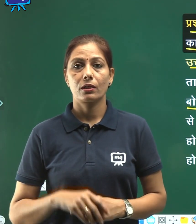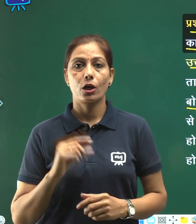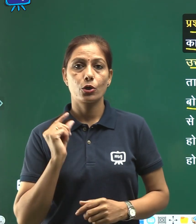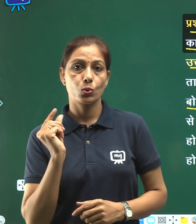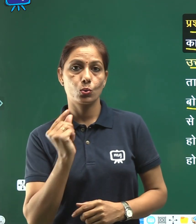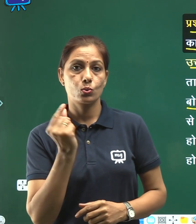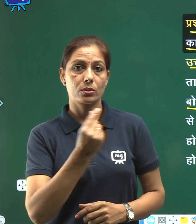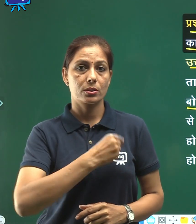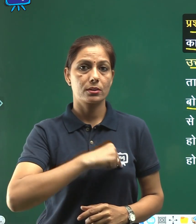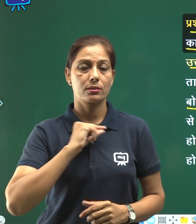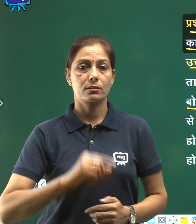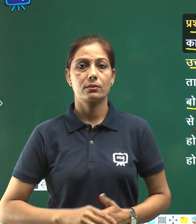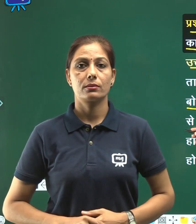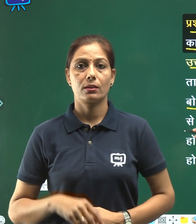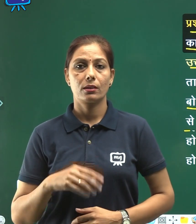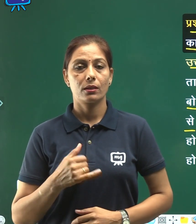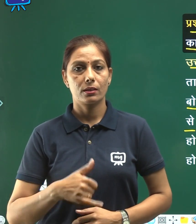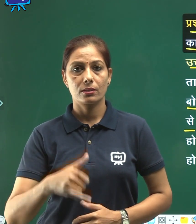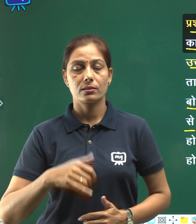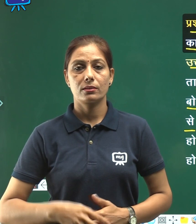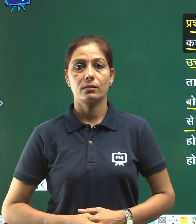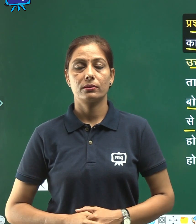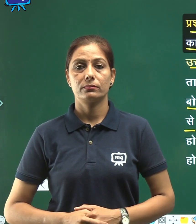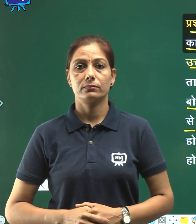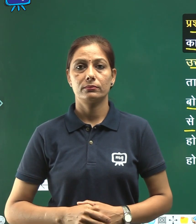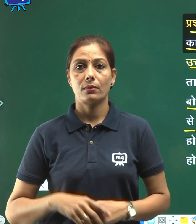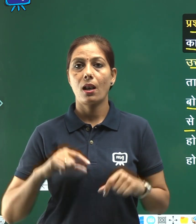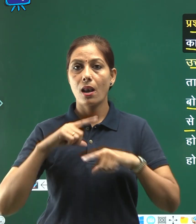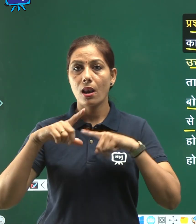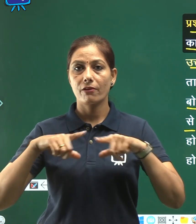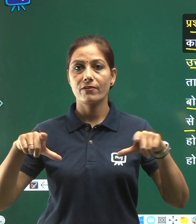प्रयोग करने से भाषा की